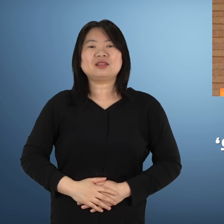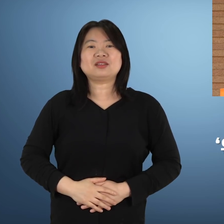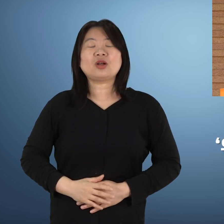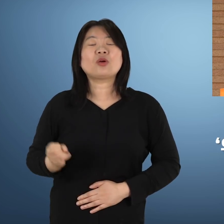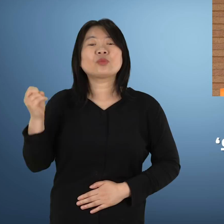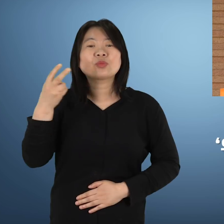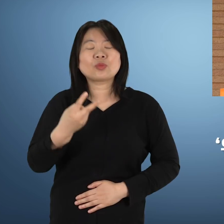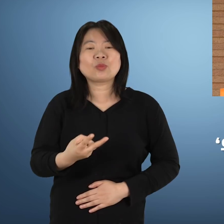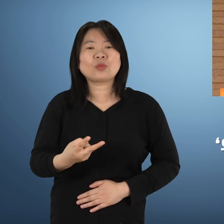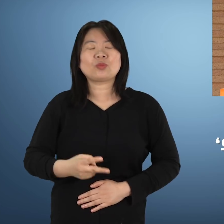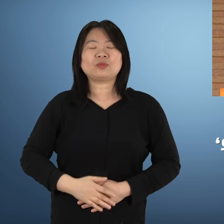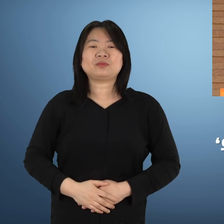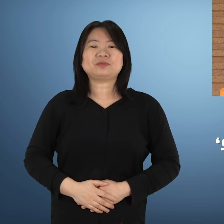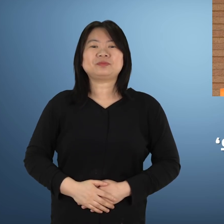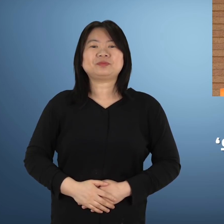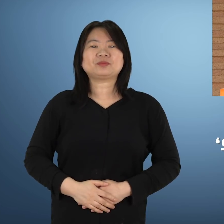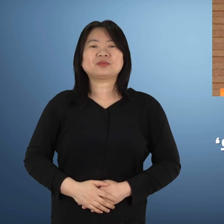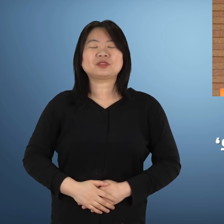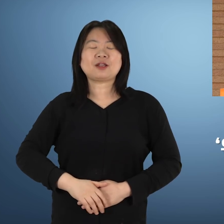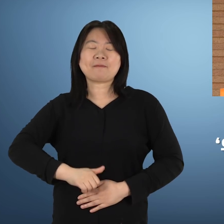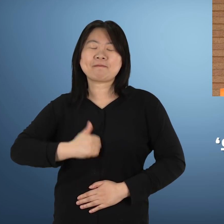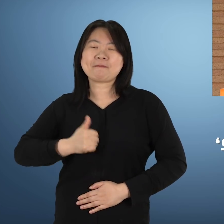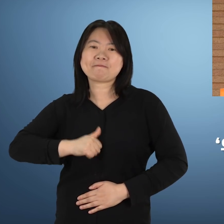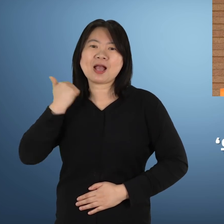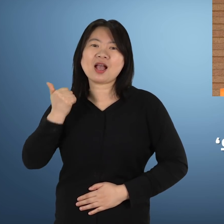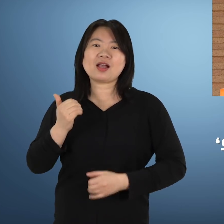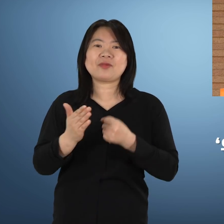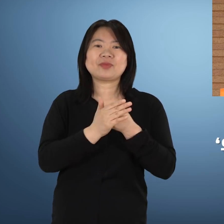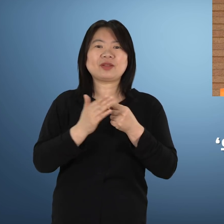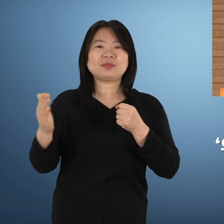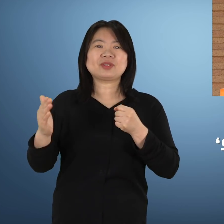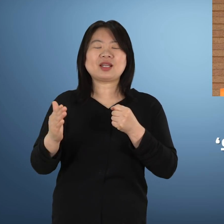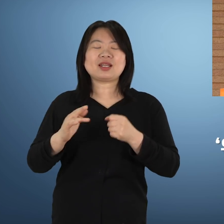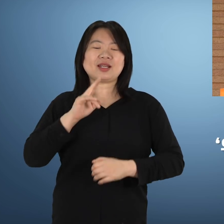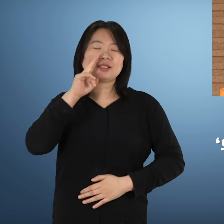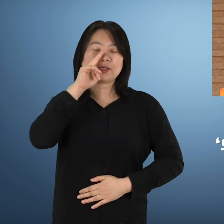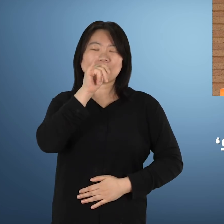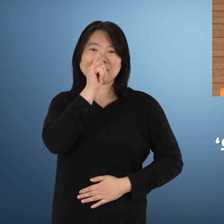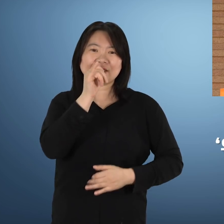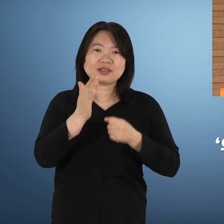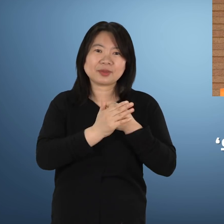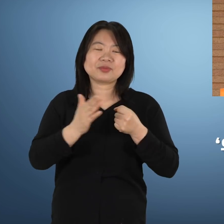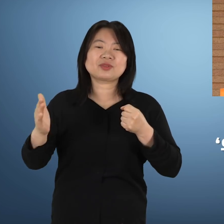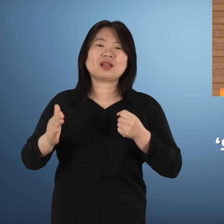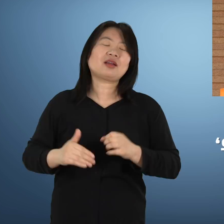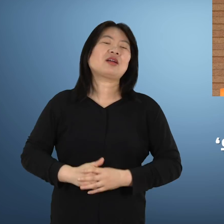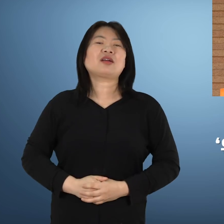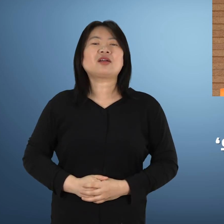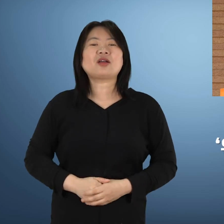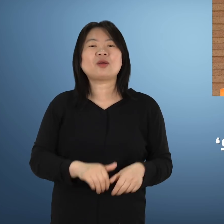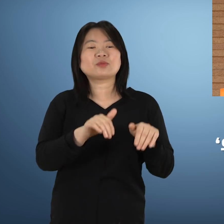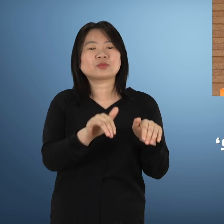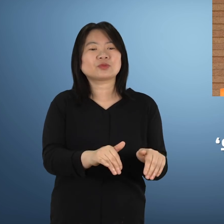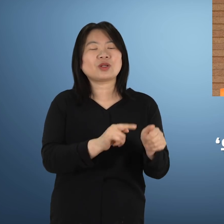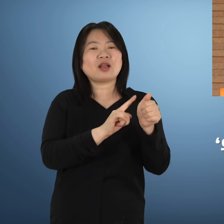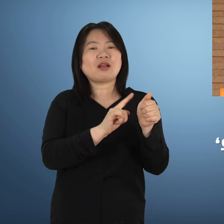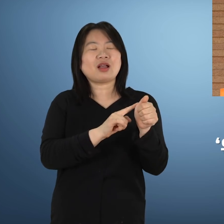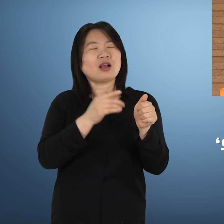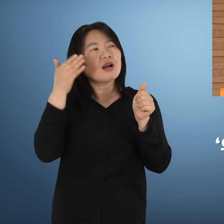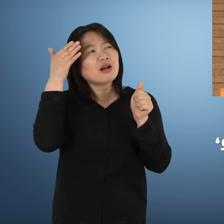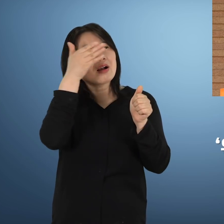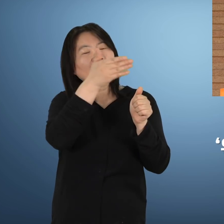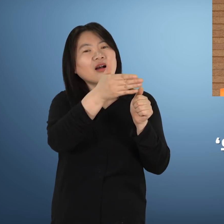그리고 또 격분이 일어나서, 시기 질투가 일어나서 부하 다윗을